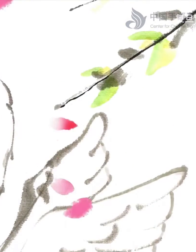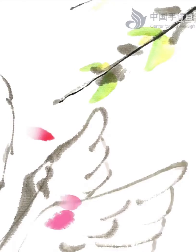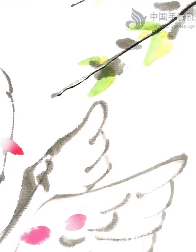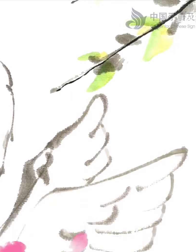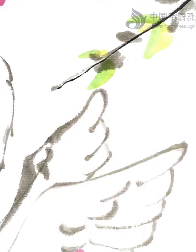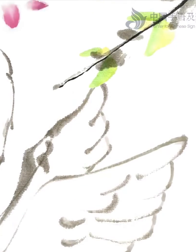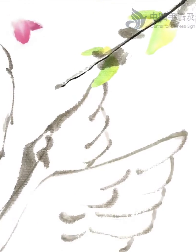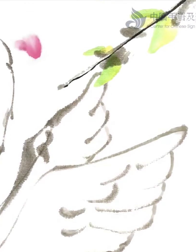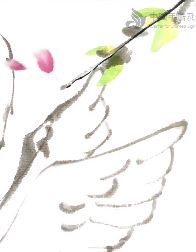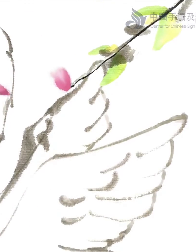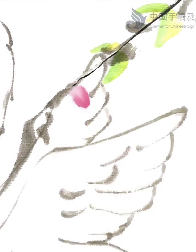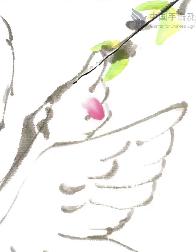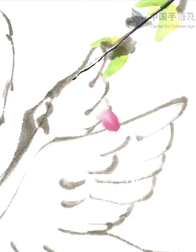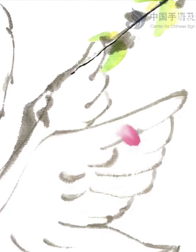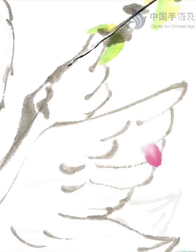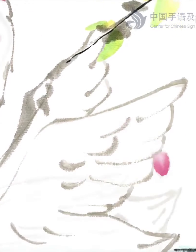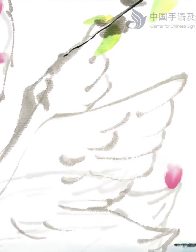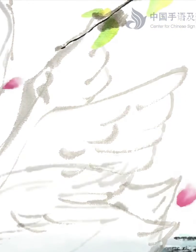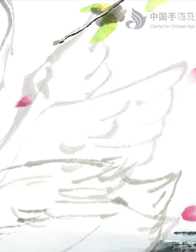白毛浮绿水，